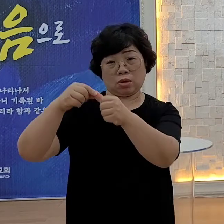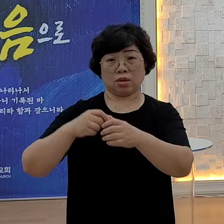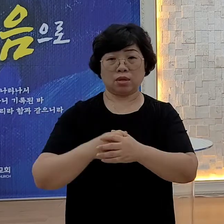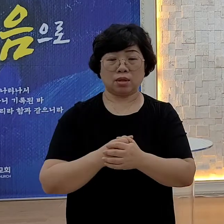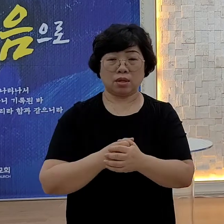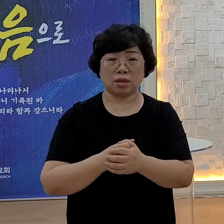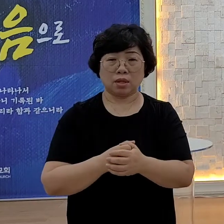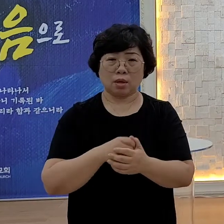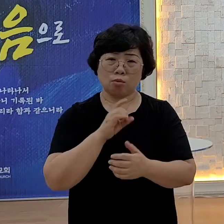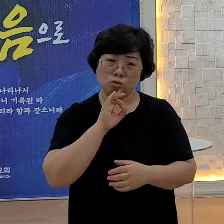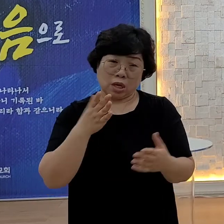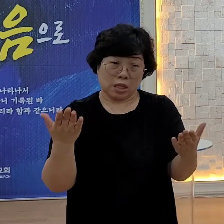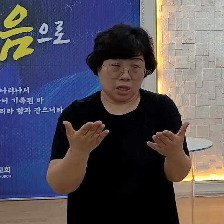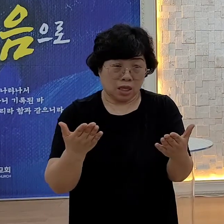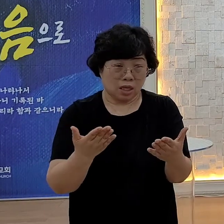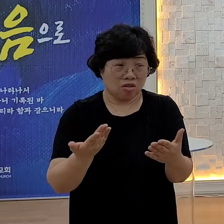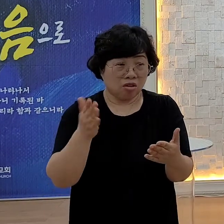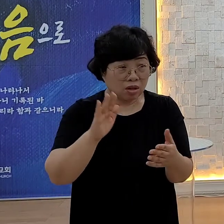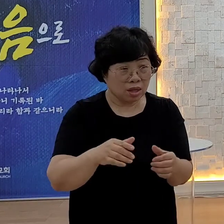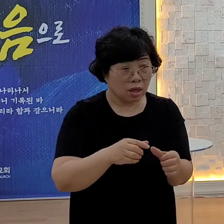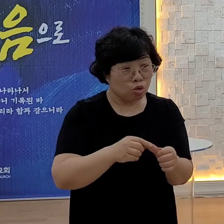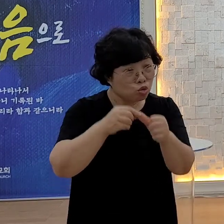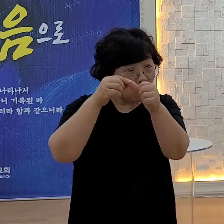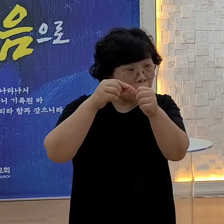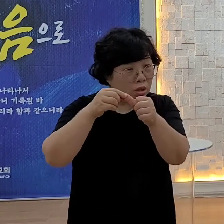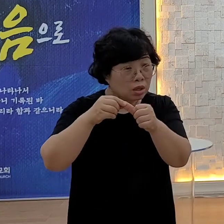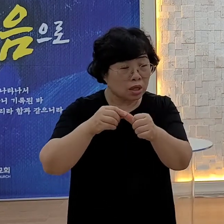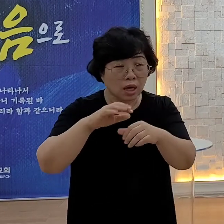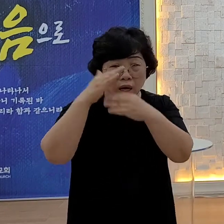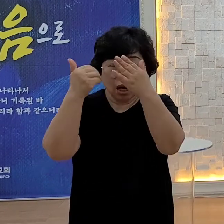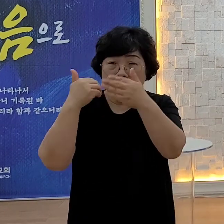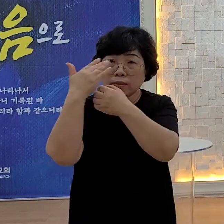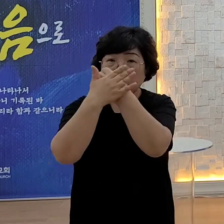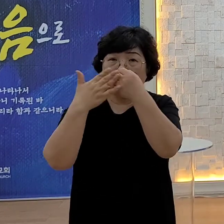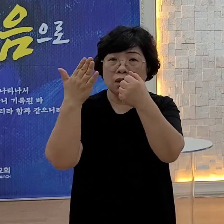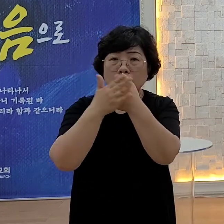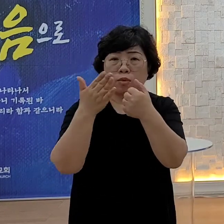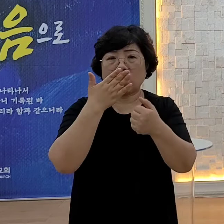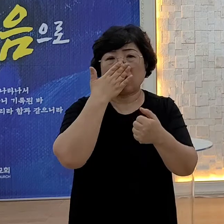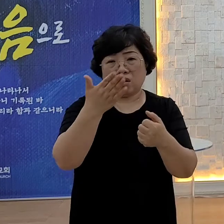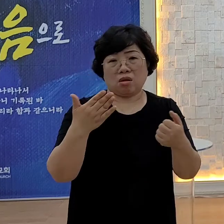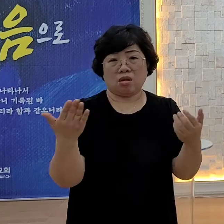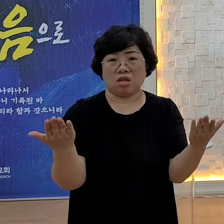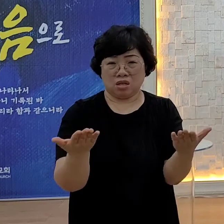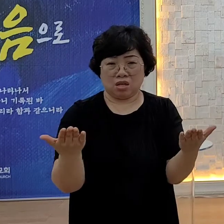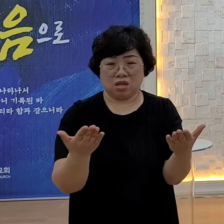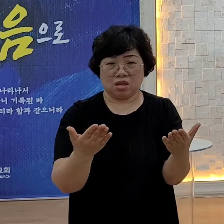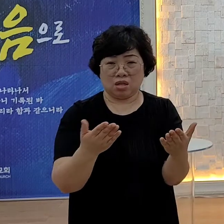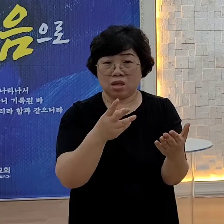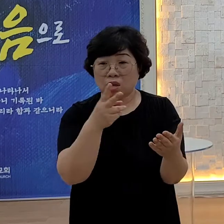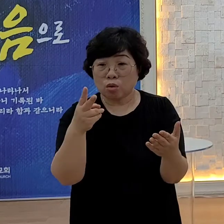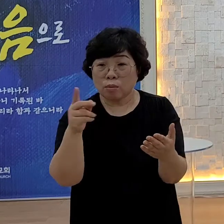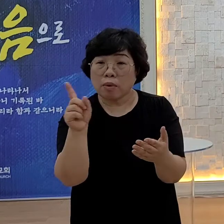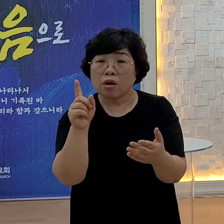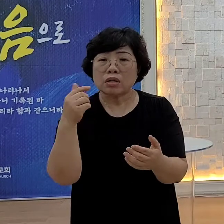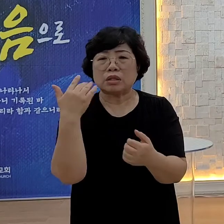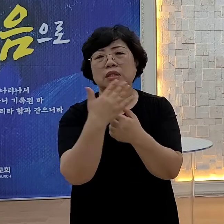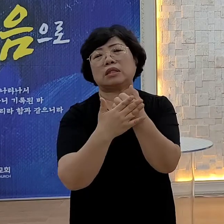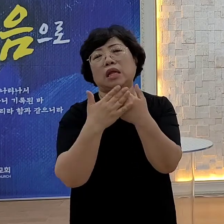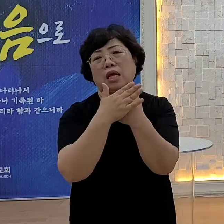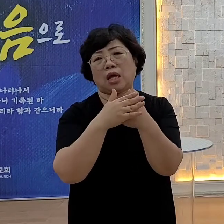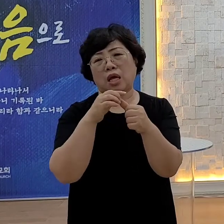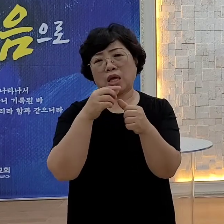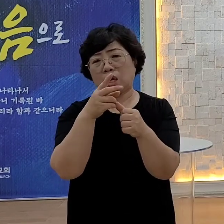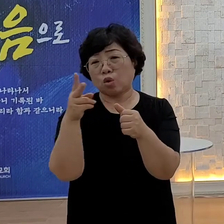가능하게 하신 이 모든 일이 전적인 하나님의 은혜로 주어졌다. 이것을 말하고 있는 거예요. 그래서 우리가